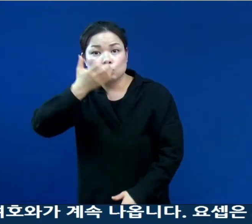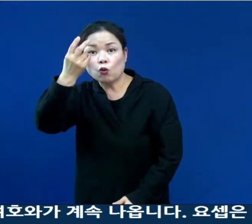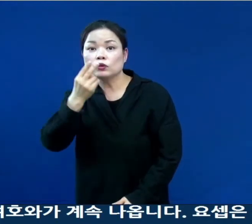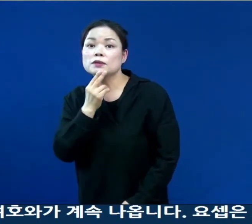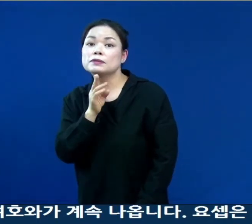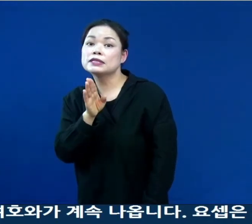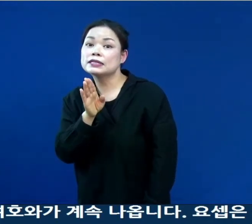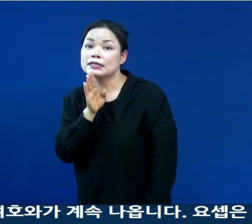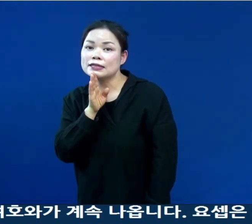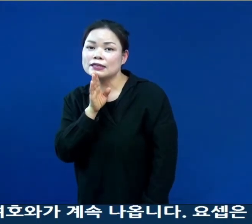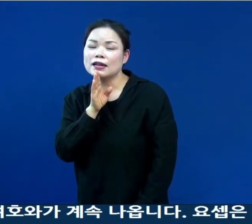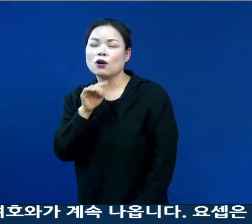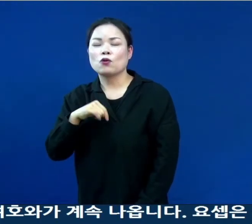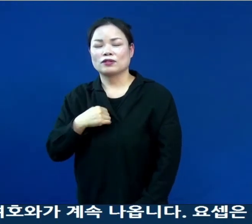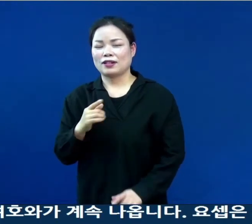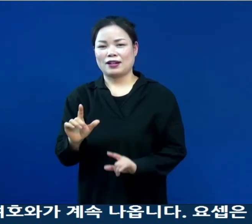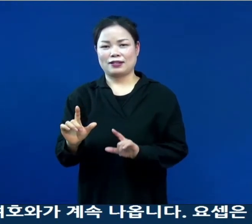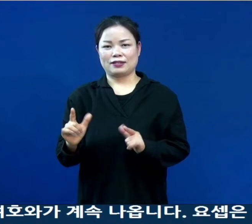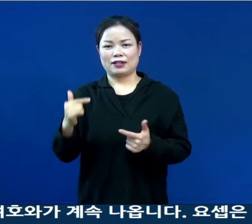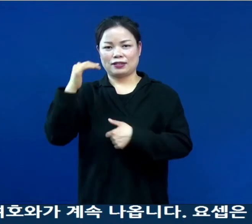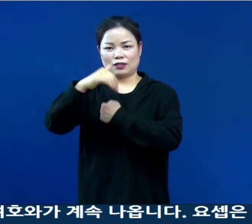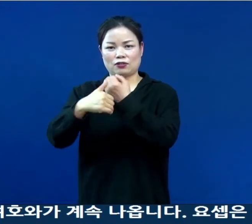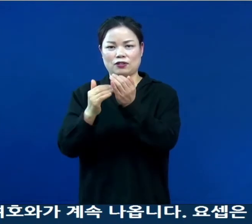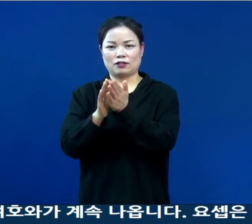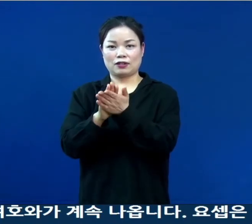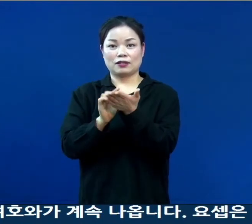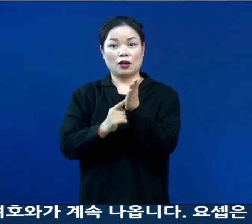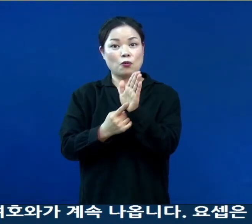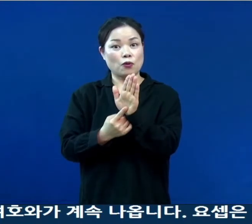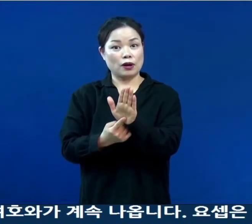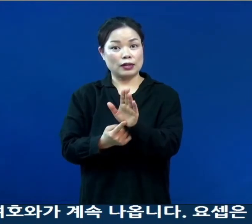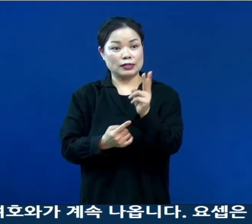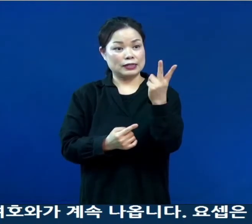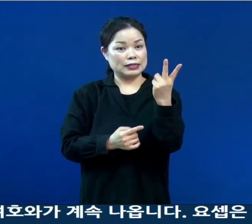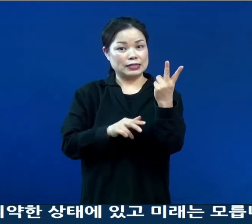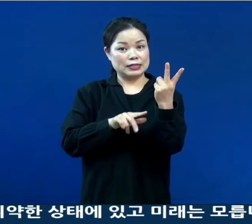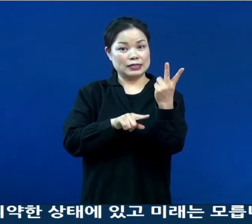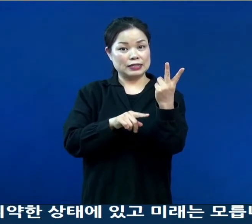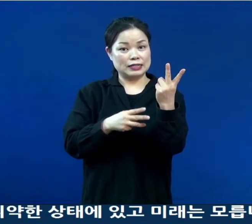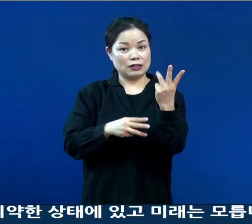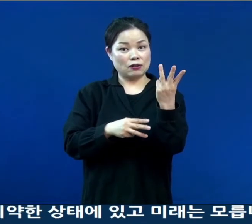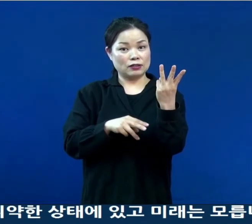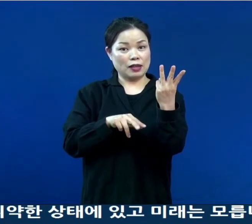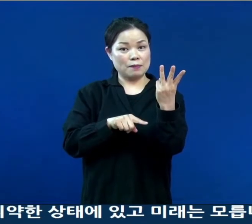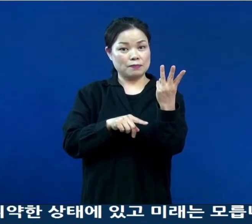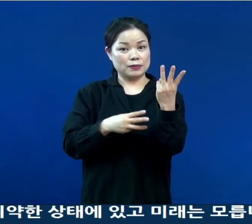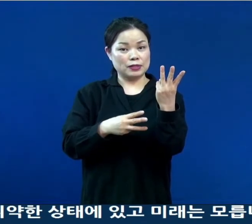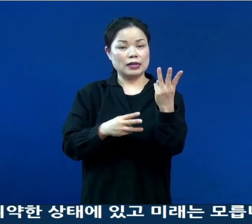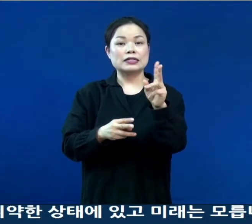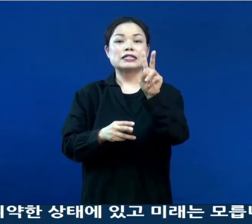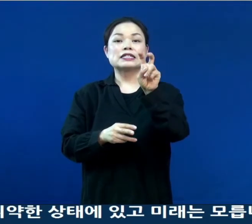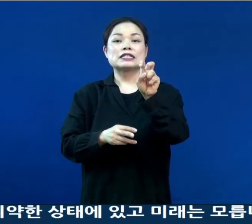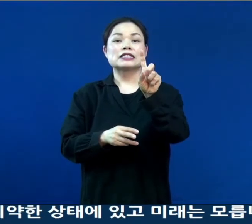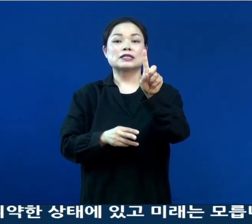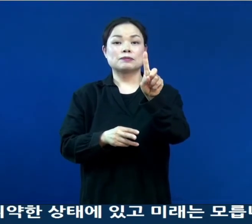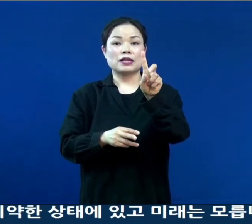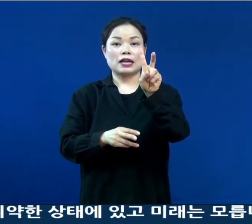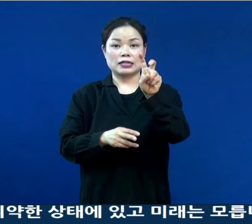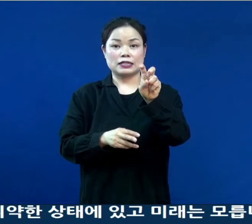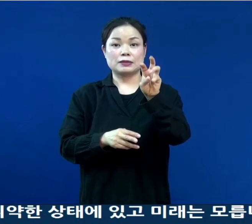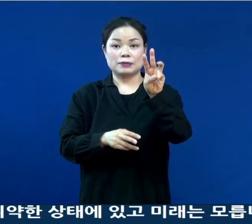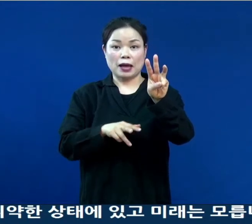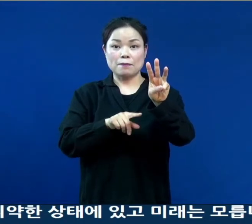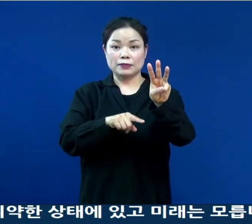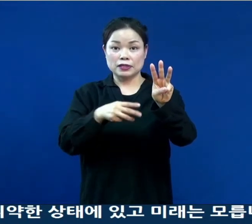실제로 혼자가 아니라고 성경이 말해주고 있습니다. 2절과 3절과 21절과